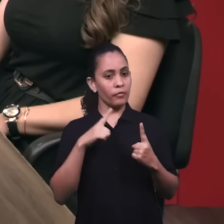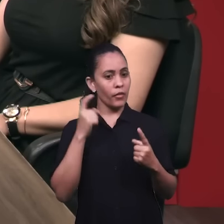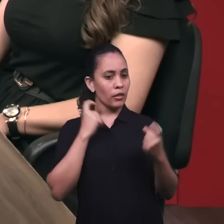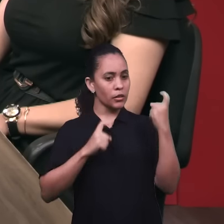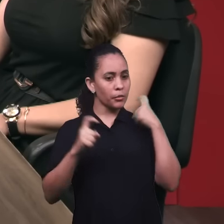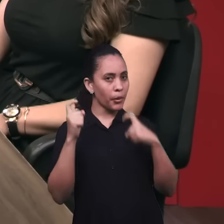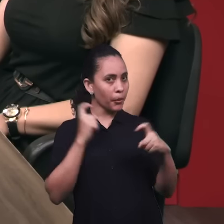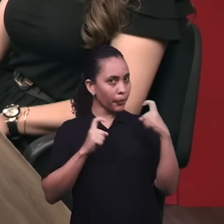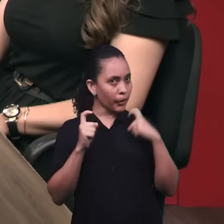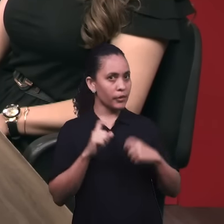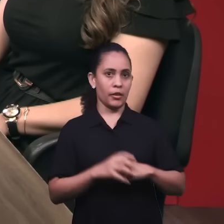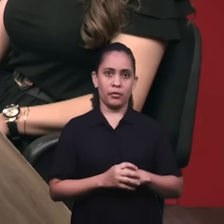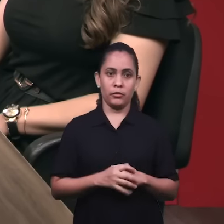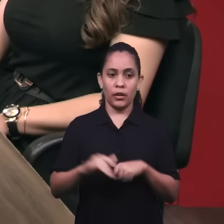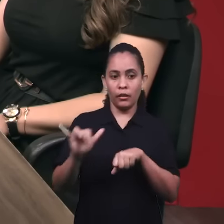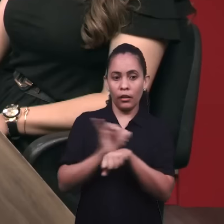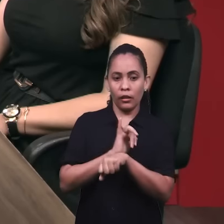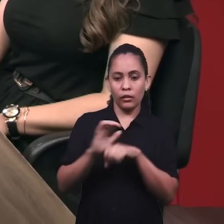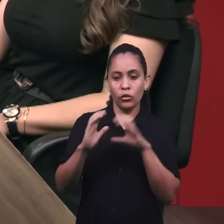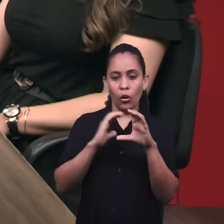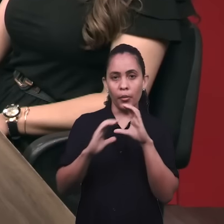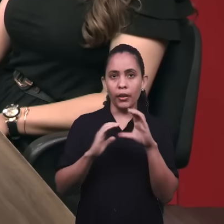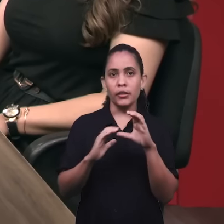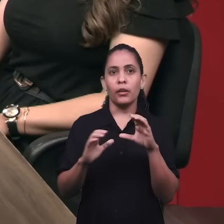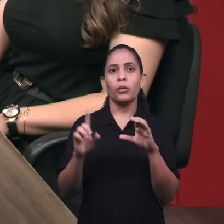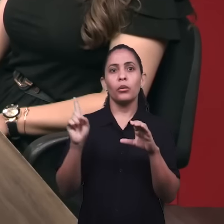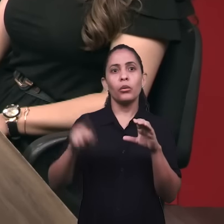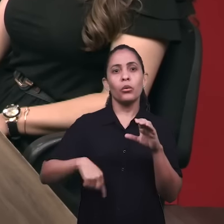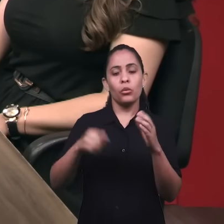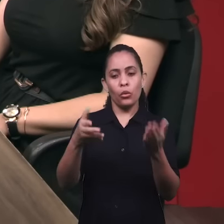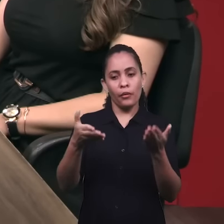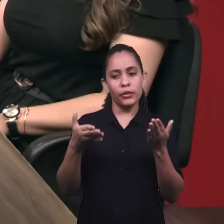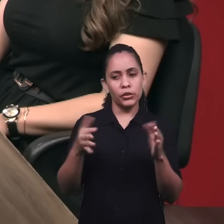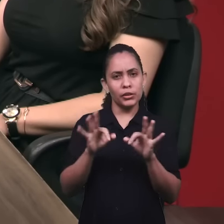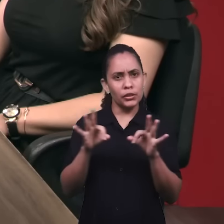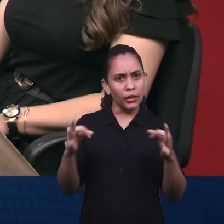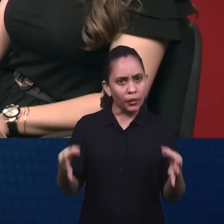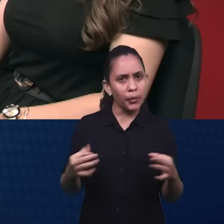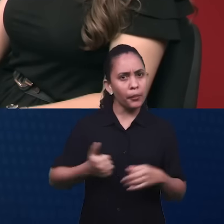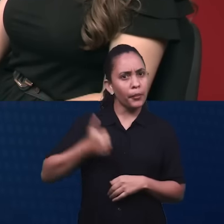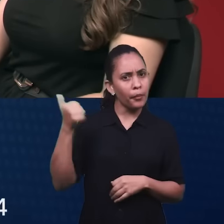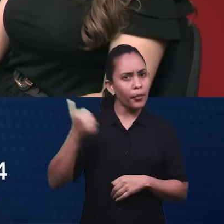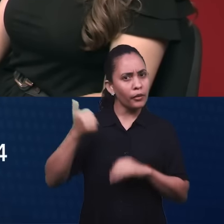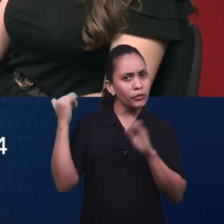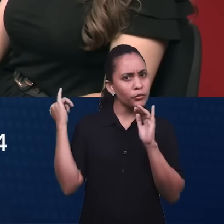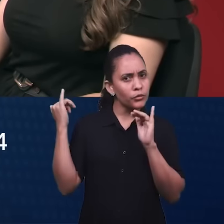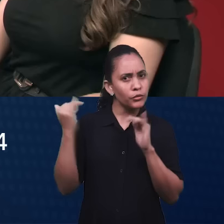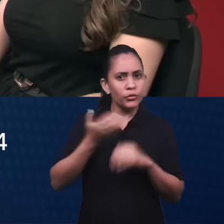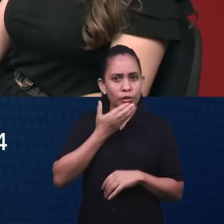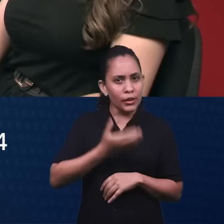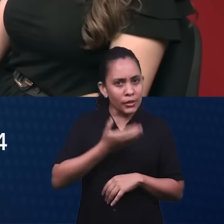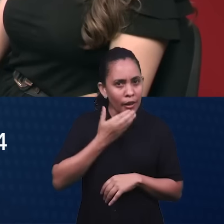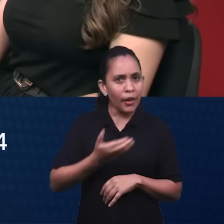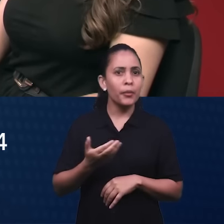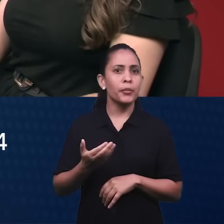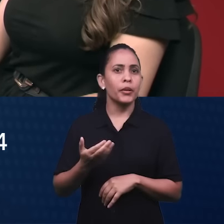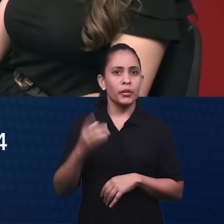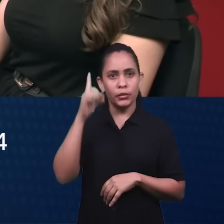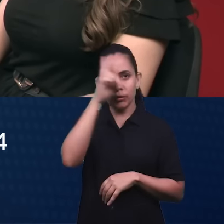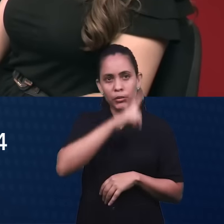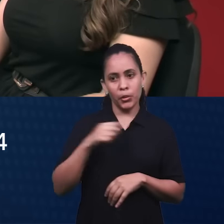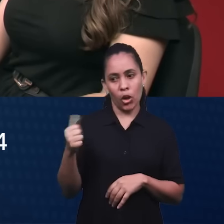preocupação da pluralidade de estratégia de comunicação. Sim. Você tem desde aquele convite mais simples, que é 1º de dezembro, trombetas e festa,